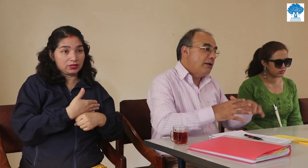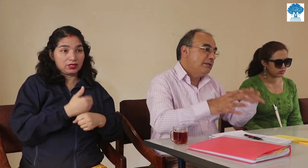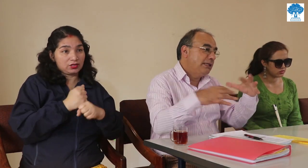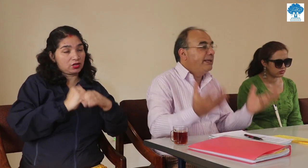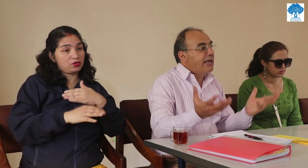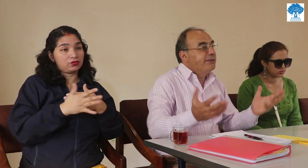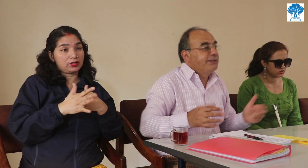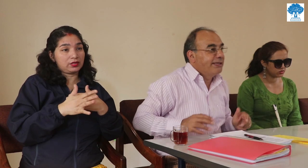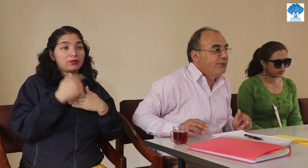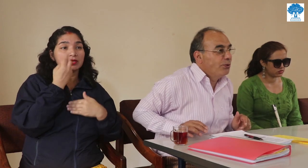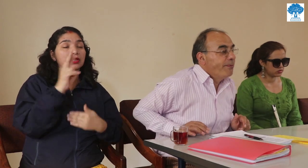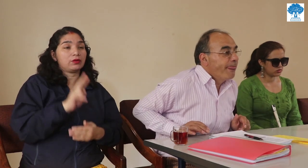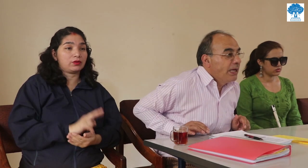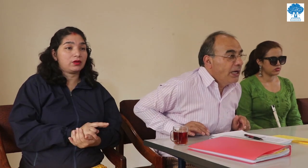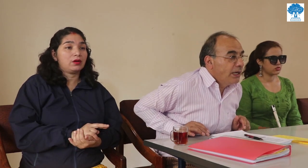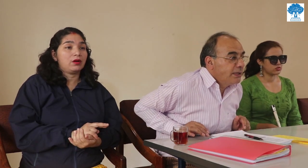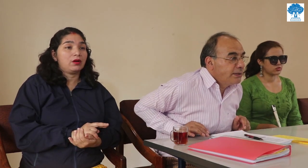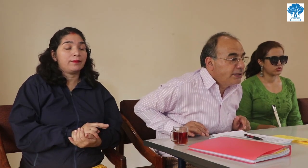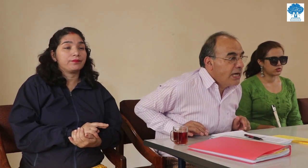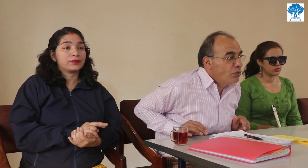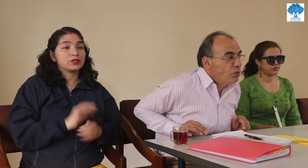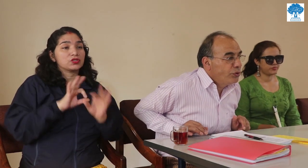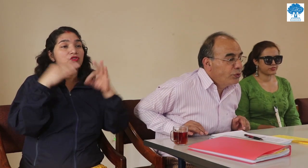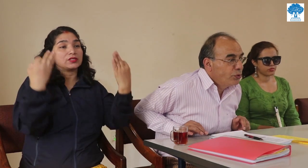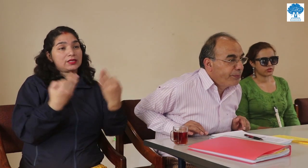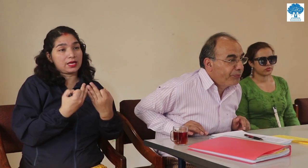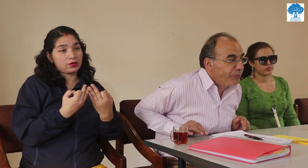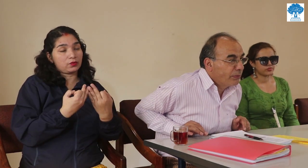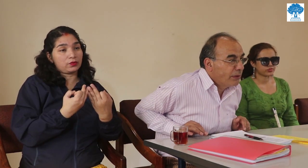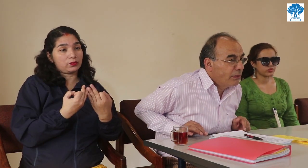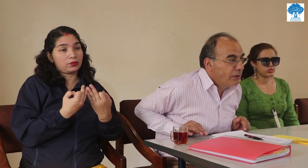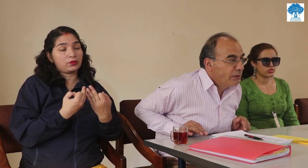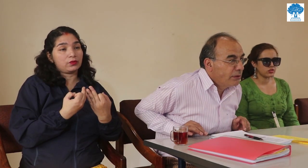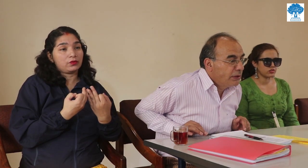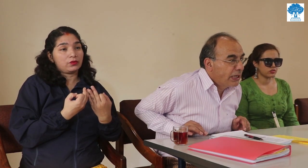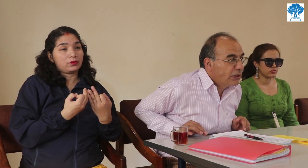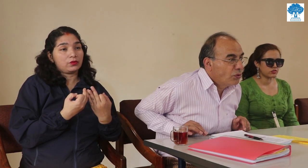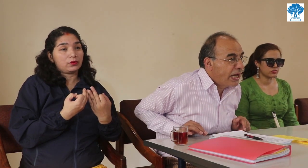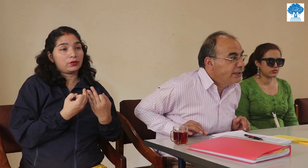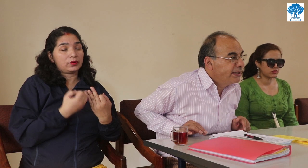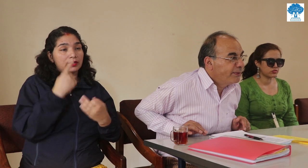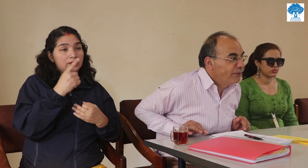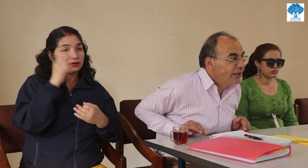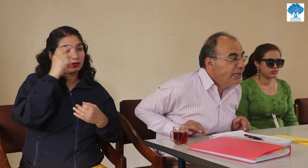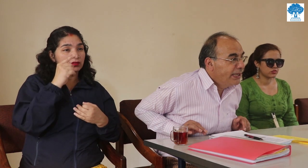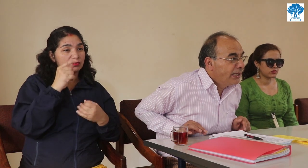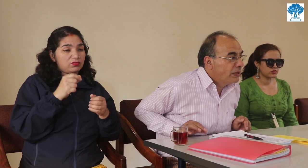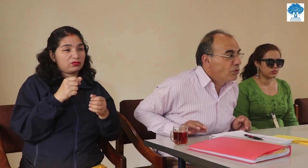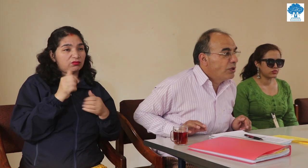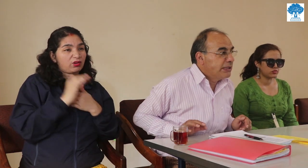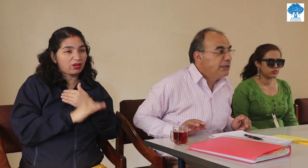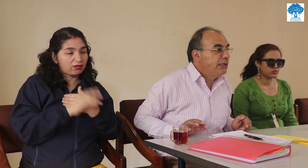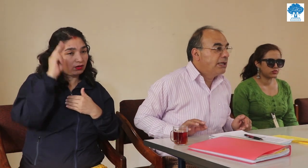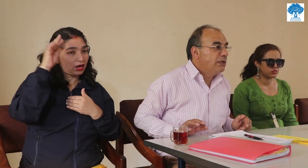भन्ने कुराहरू चाहिँ त्यति बेलै थाहा भइसकेको थियो. संसारको यो एक खालको राजनीति भनौँ न, एक